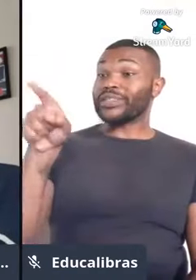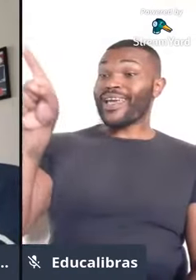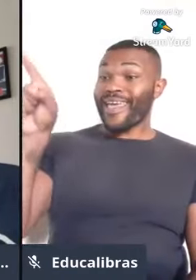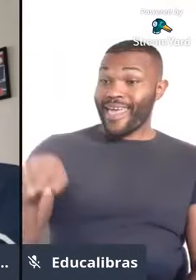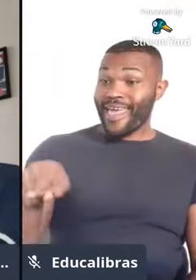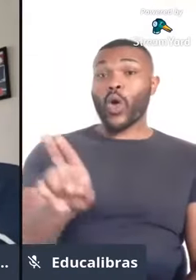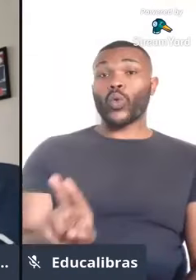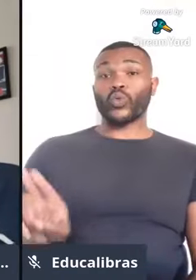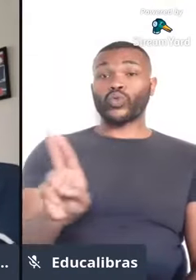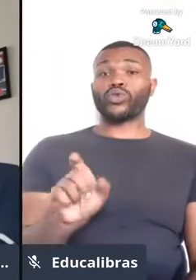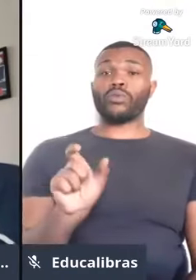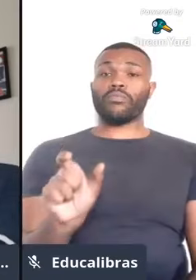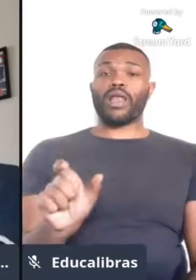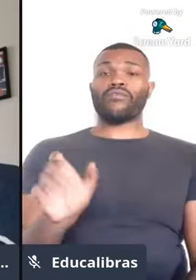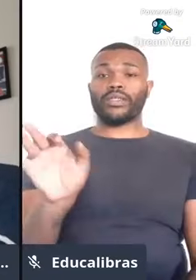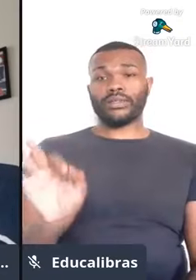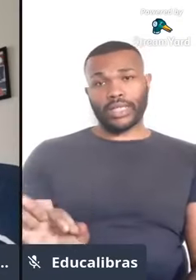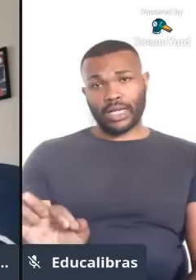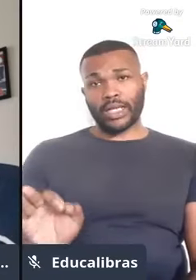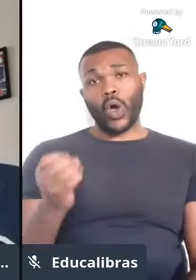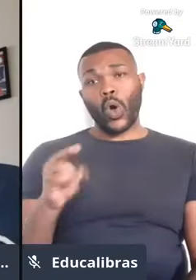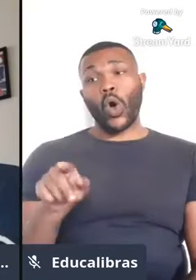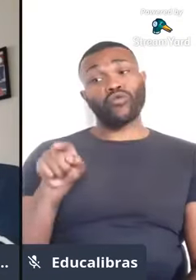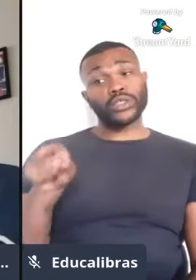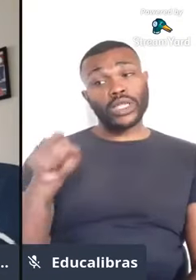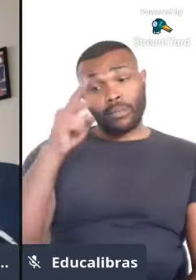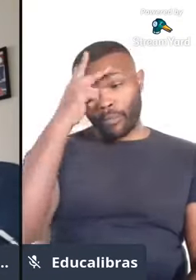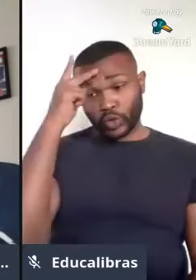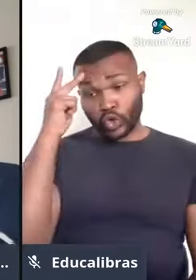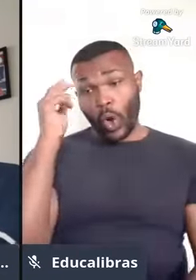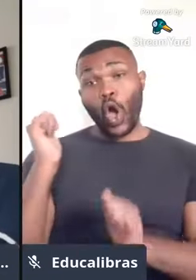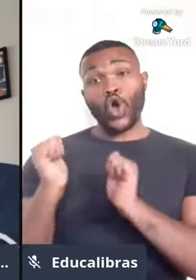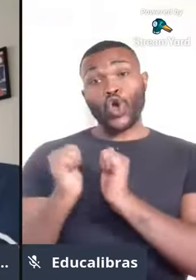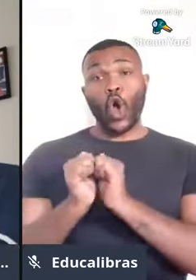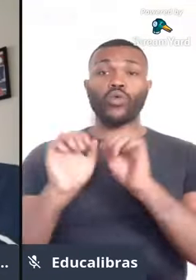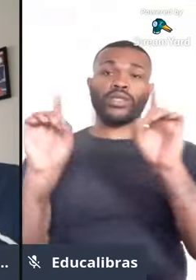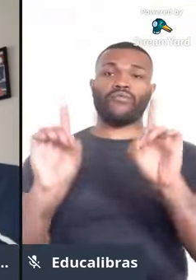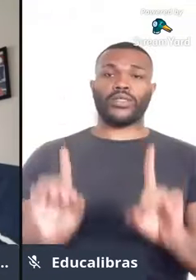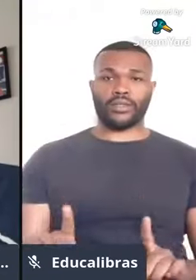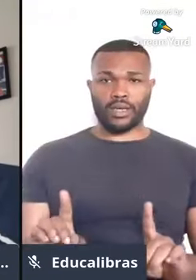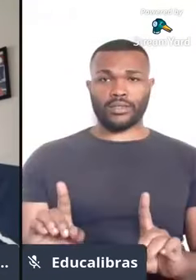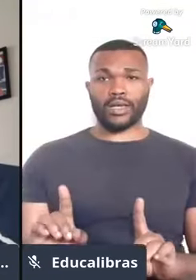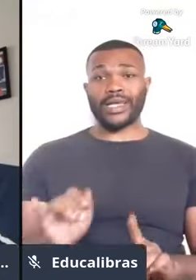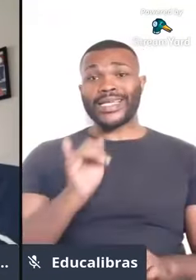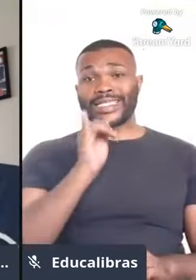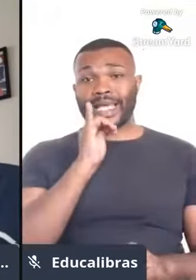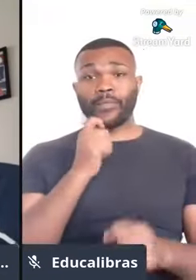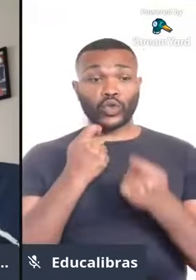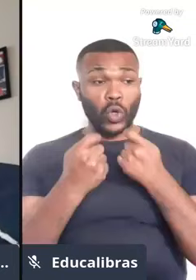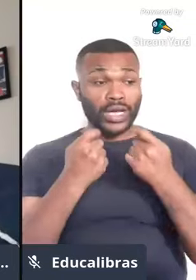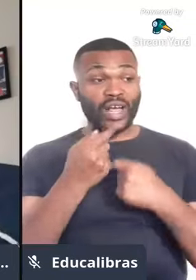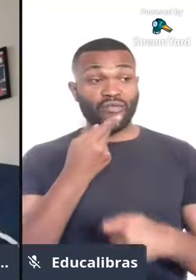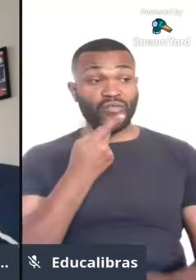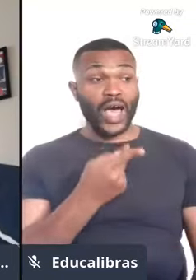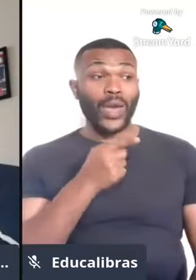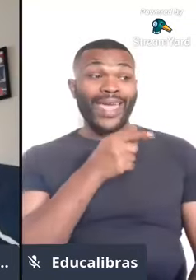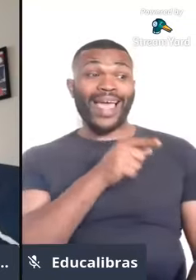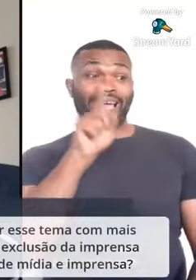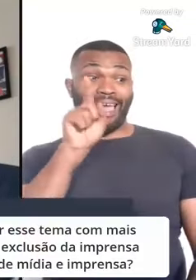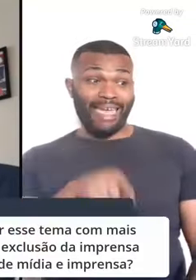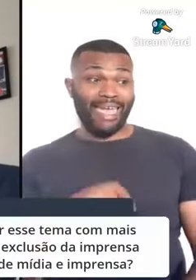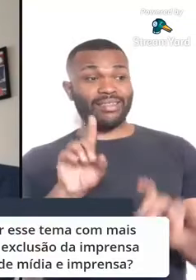correto. Então, eu tenho que dizer que você é uma pessoa com deficiência. Eu, jornalista, não posso falar para outra pessoa que ela é deficiente, que